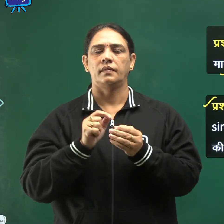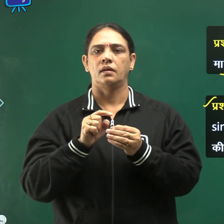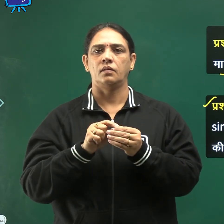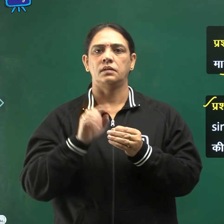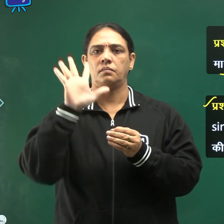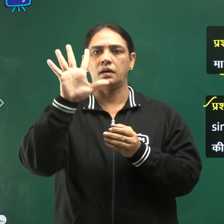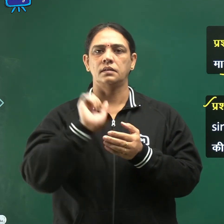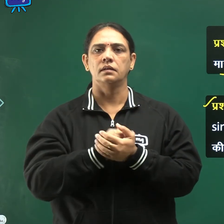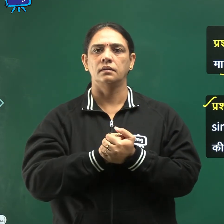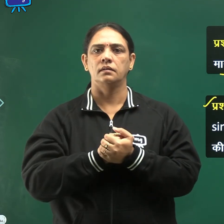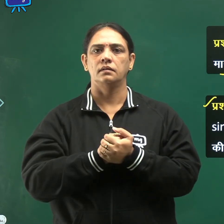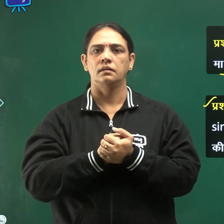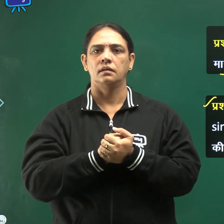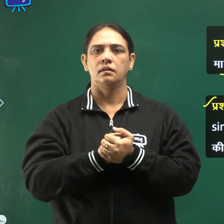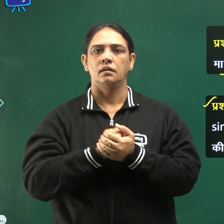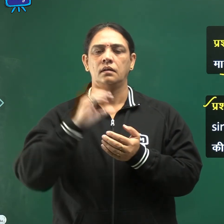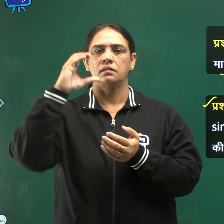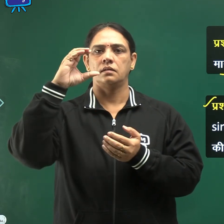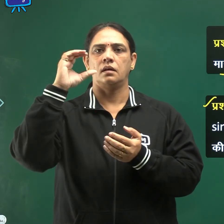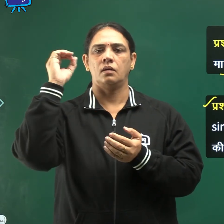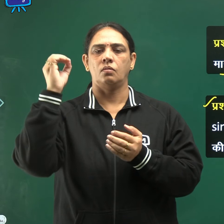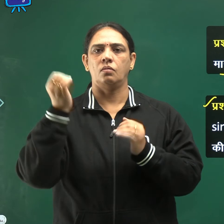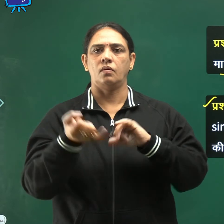5, कोसेक स्क्वायर